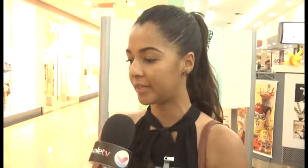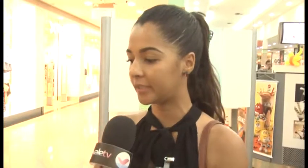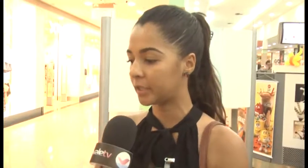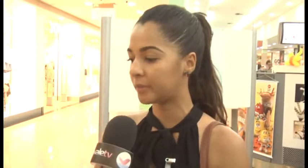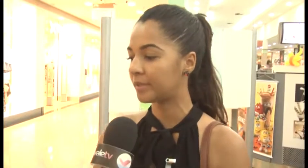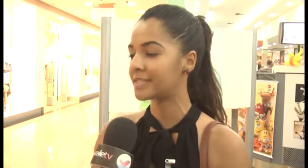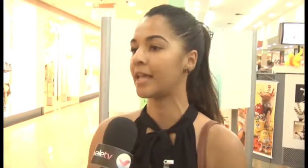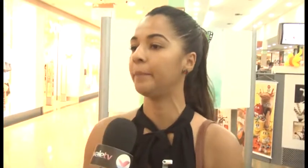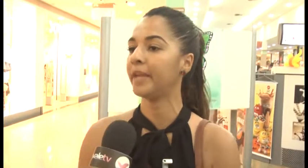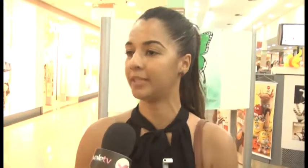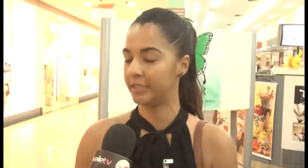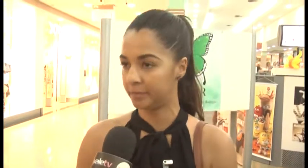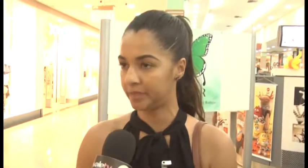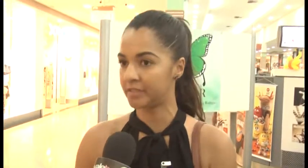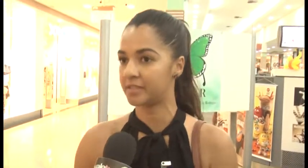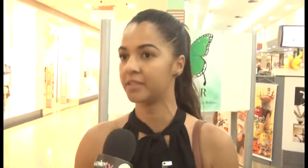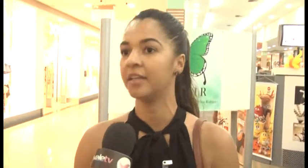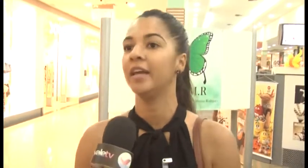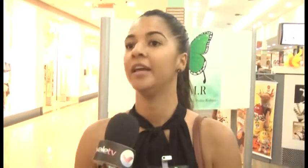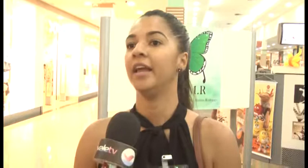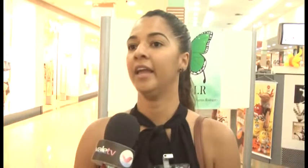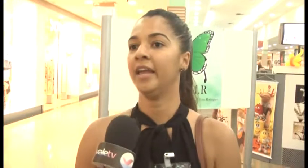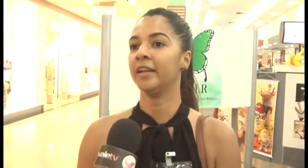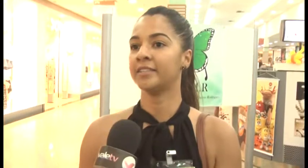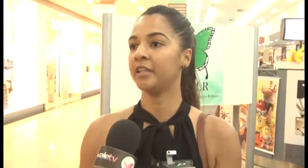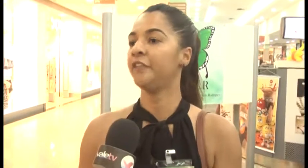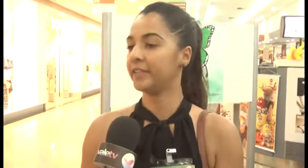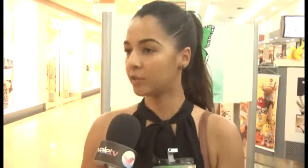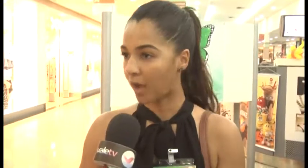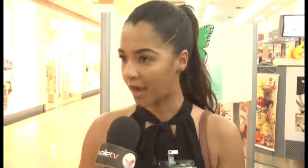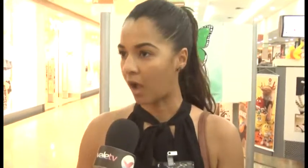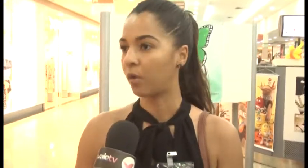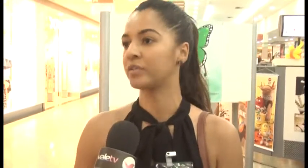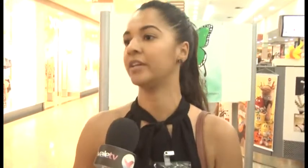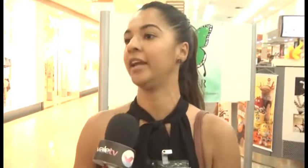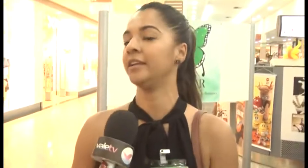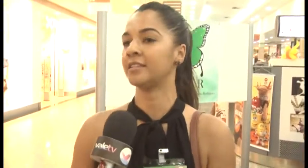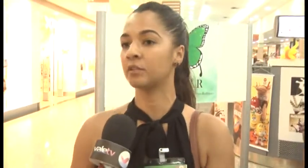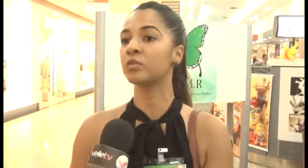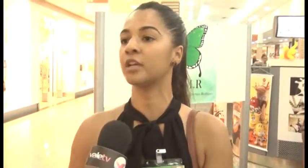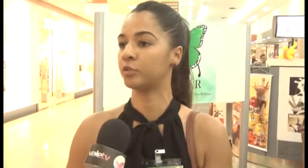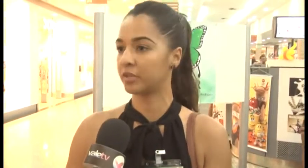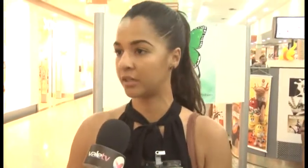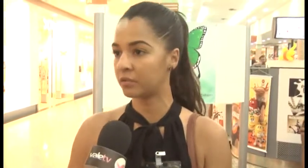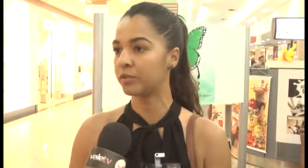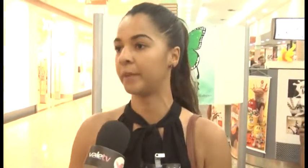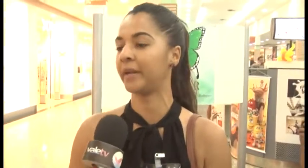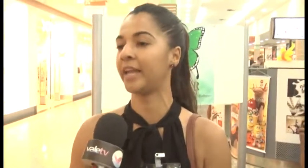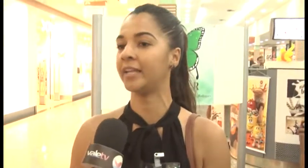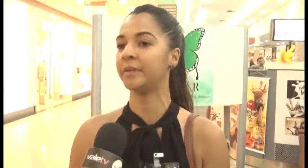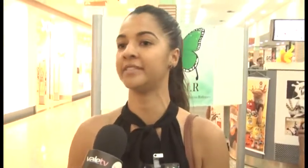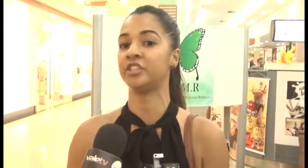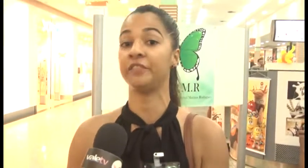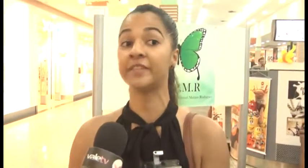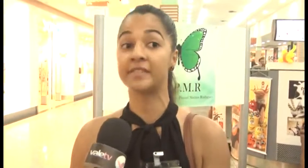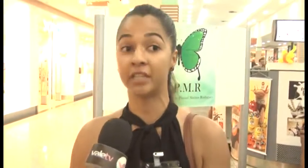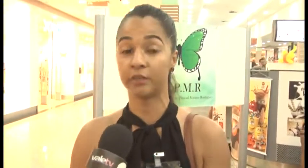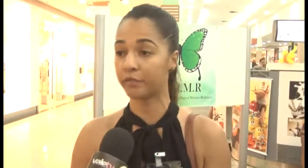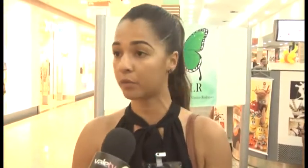-dama saber a Libras, ela está defendendo a causa, ela está nos ajudando, para que a Libras seja visível